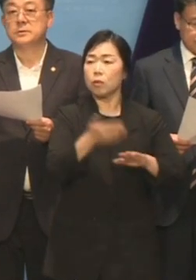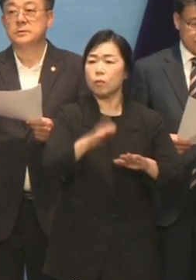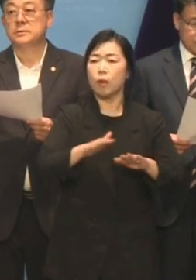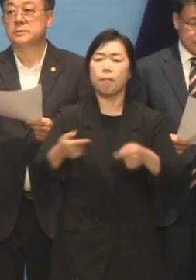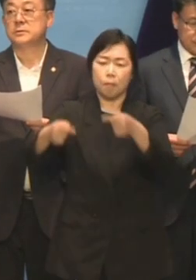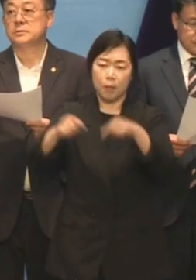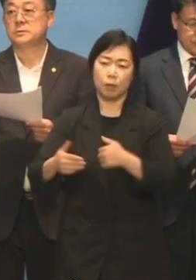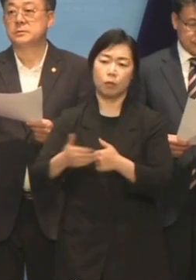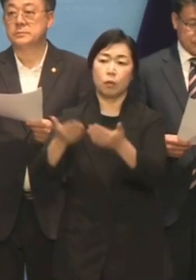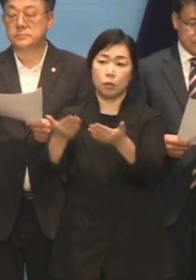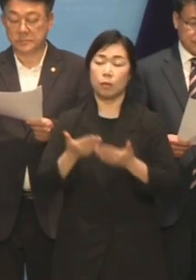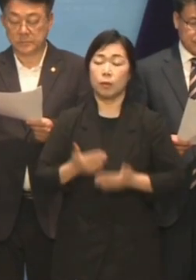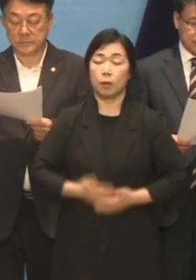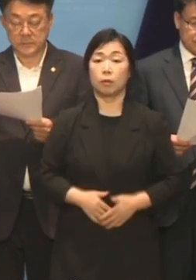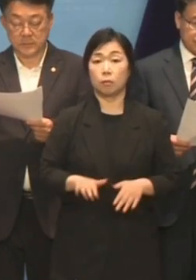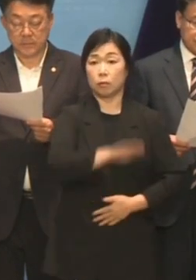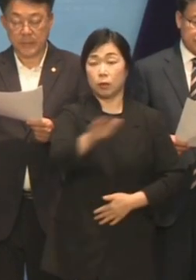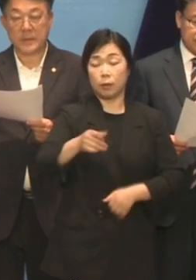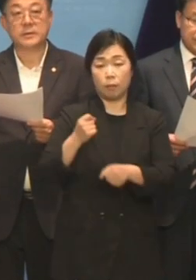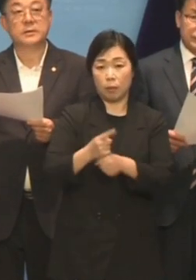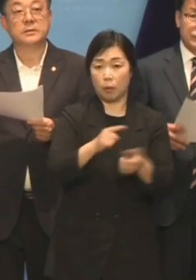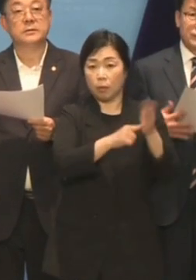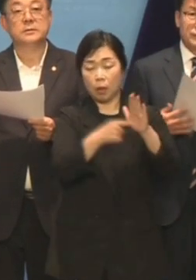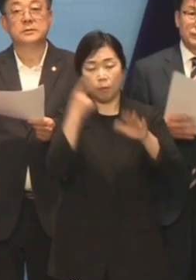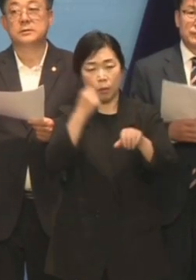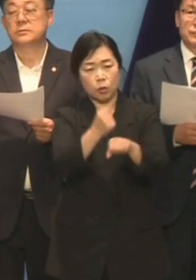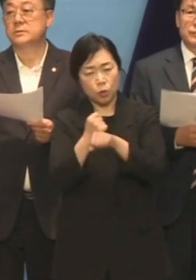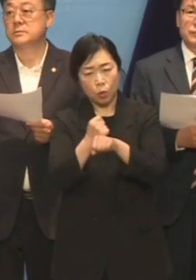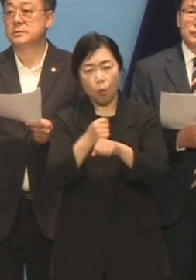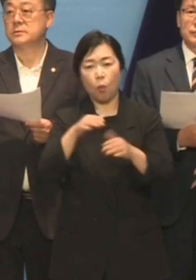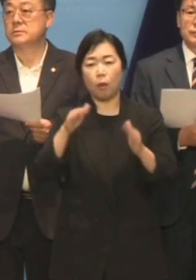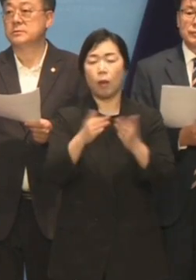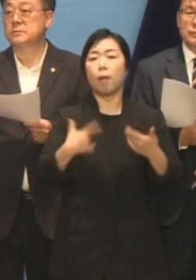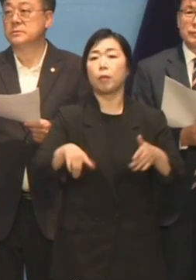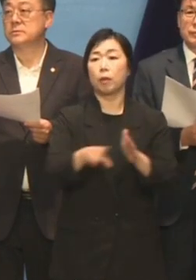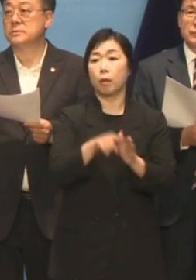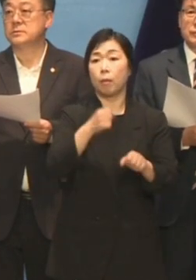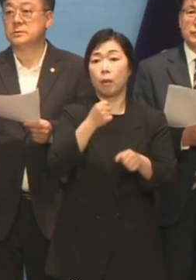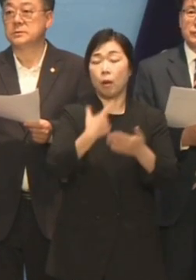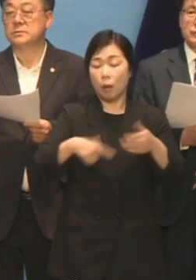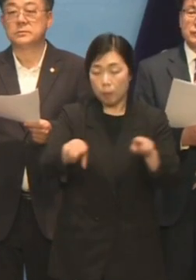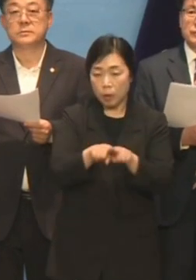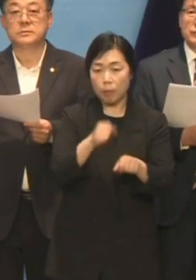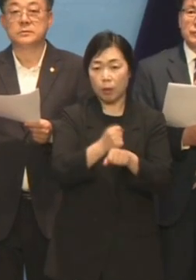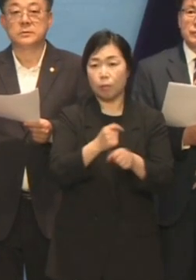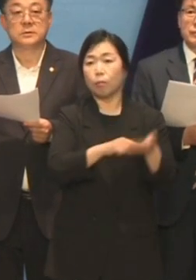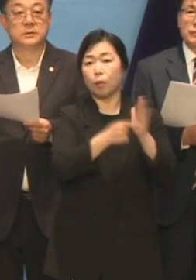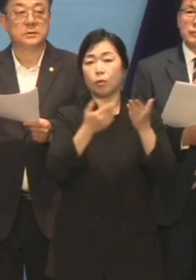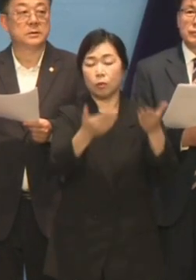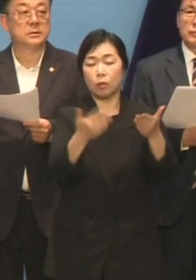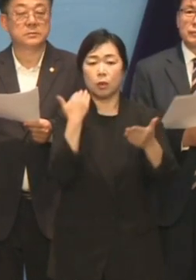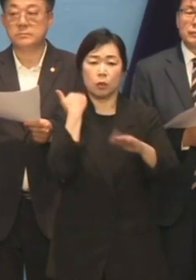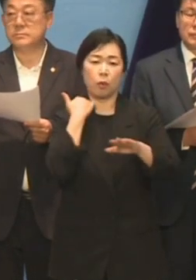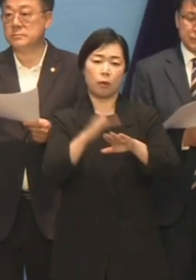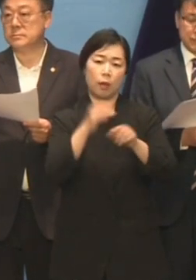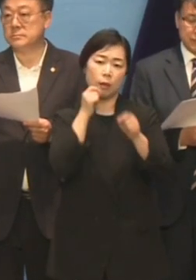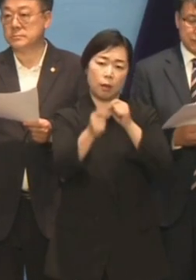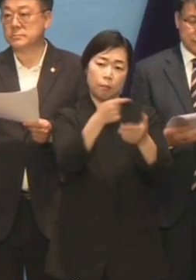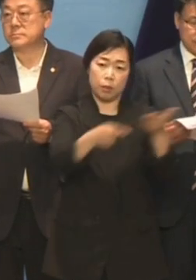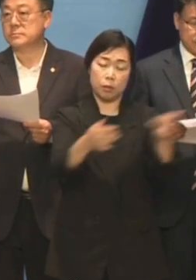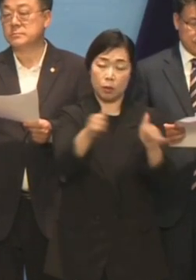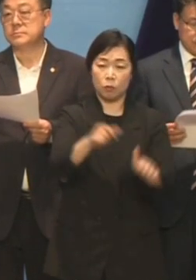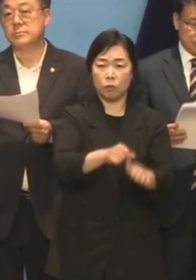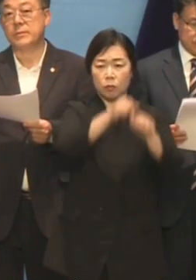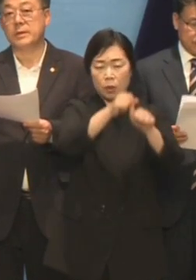참석해 주셨습니다. 저희들이 이미 민주연구원과 하는 민생회복 프로젝트를 통해서 전세사기 피해자를 구제할 수